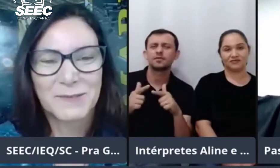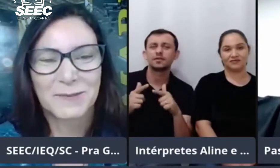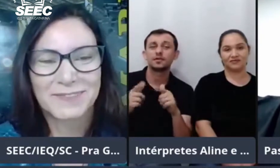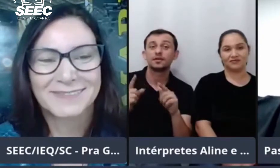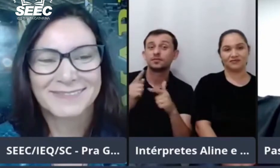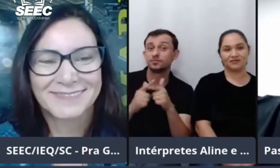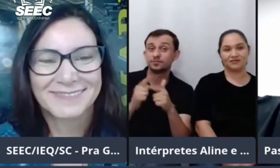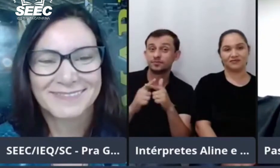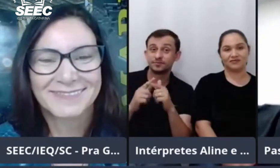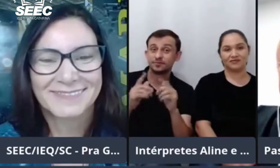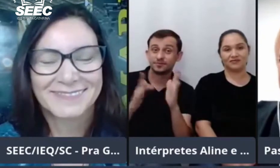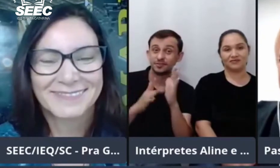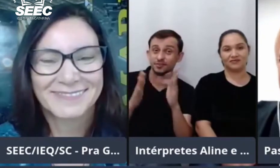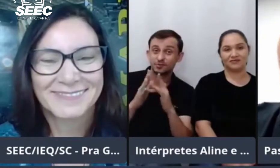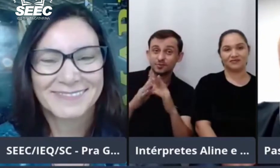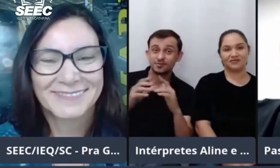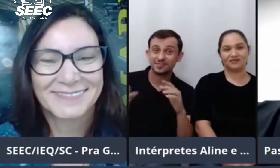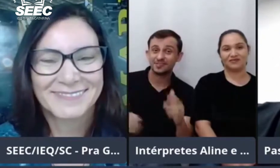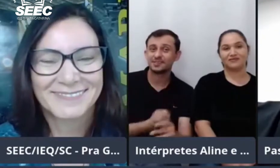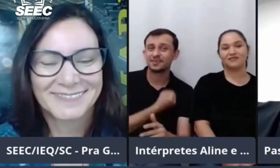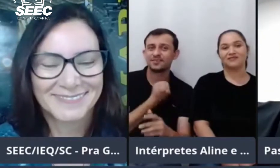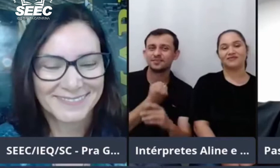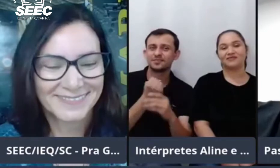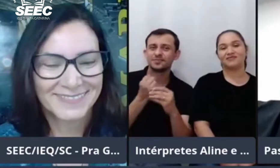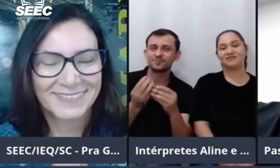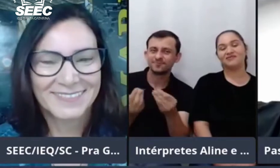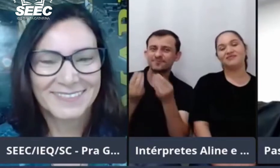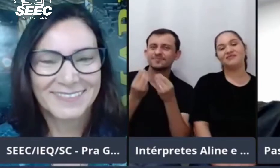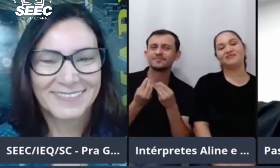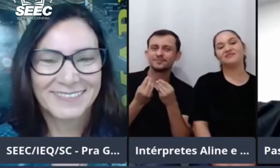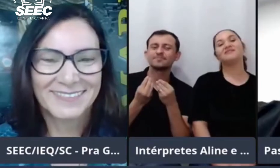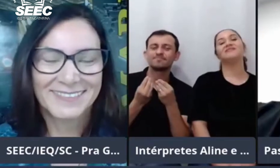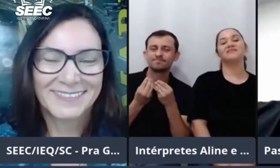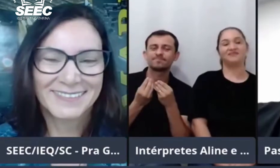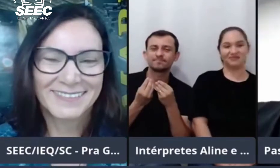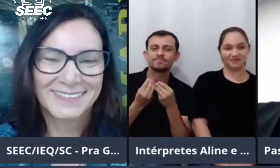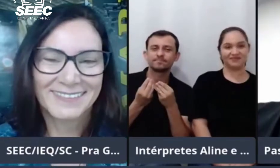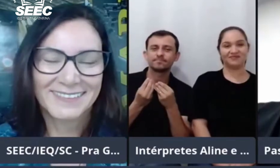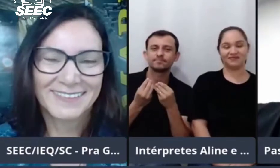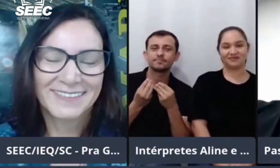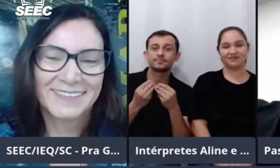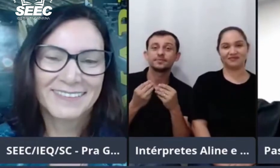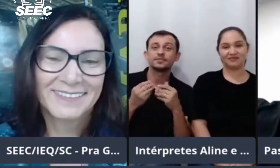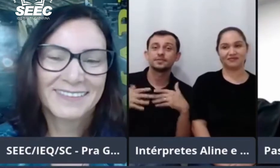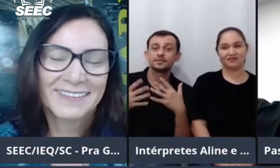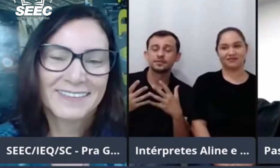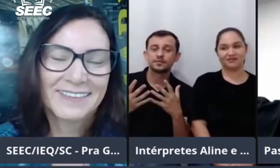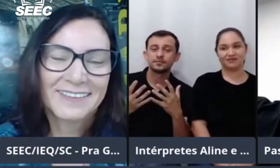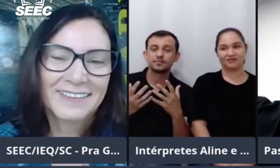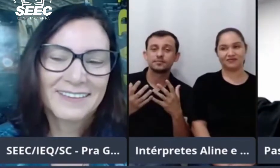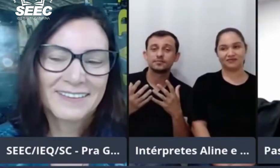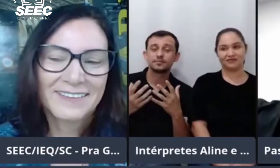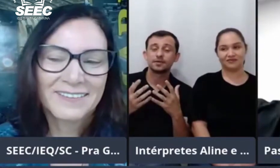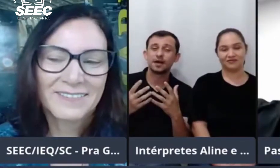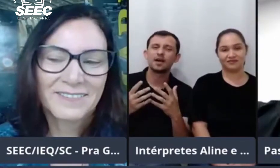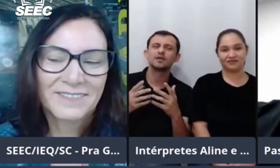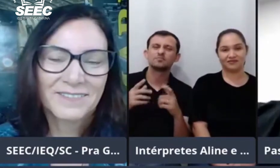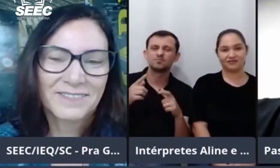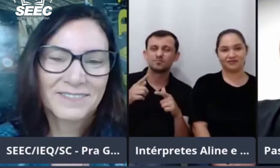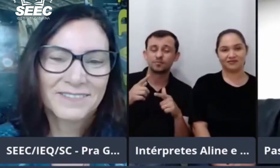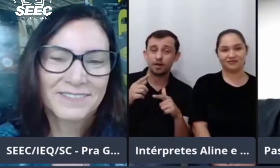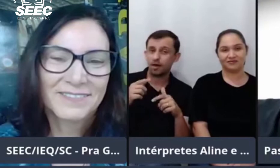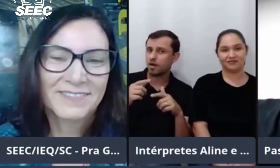Verdade, pastor. É mais ou menos isso, né, que nós tentamos chegar, né? Somos uma gotinha pequena, mas